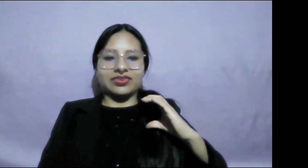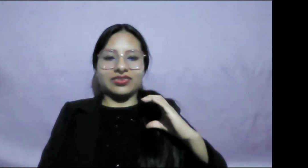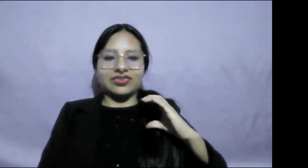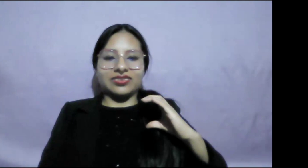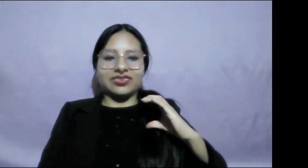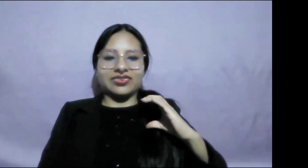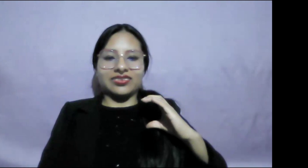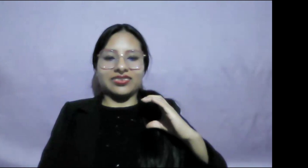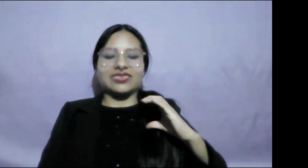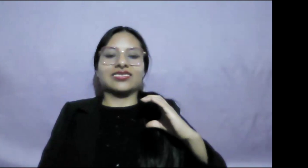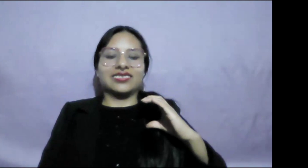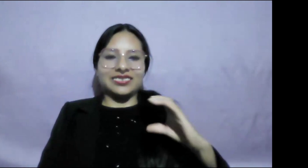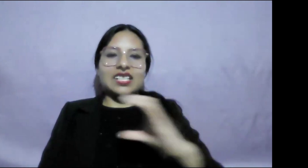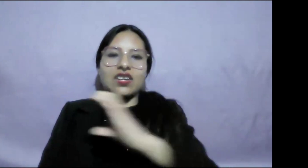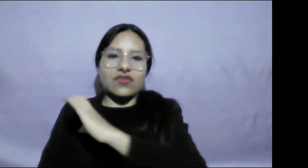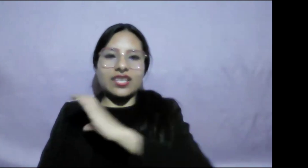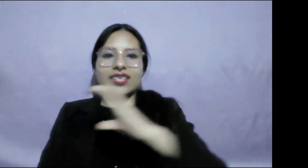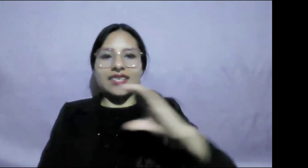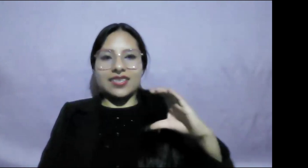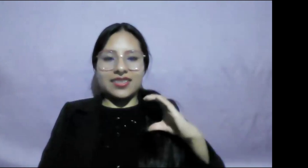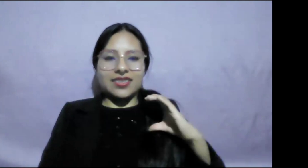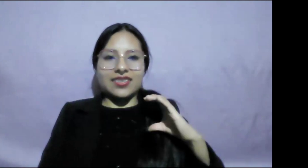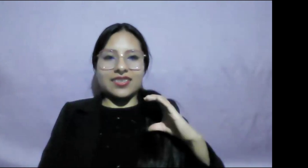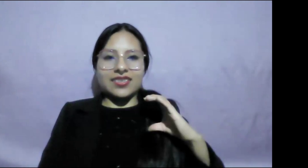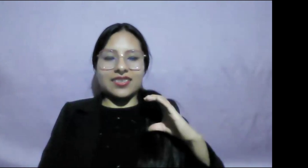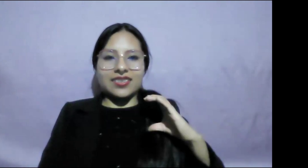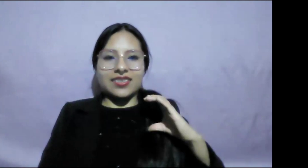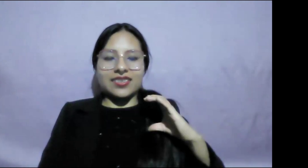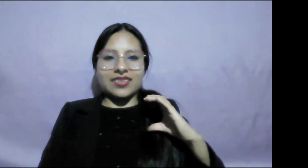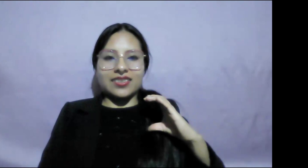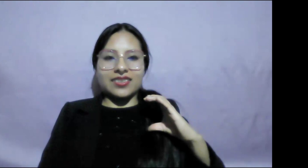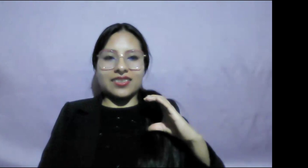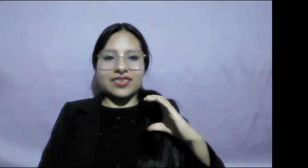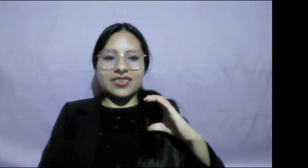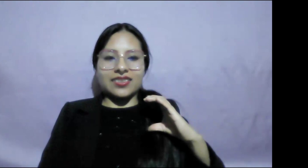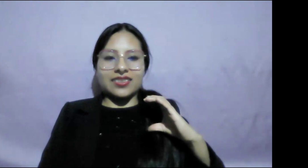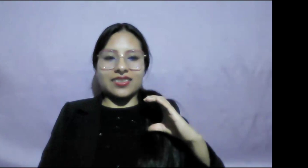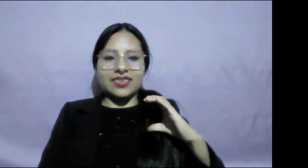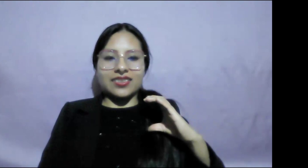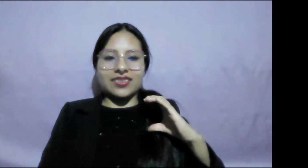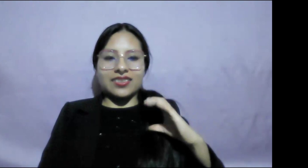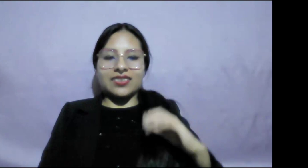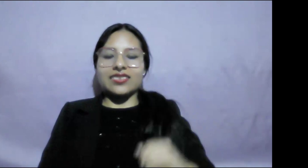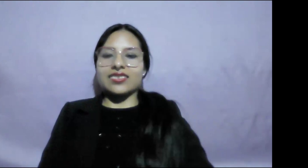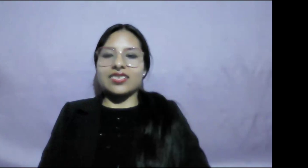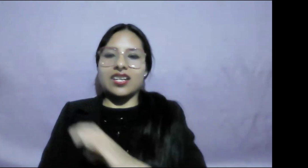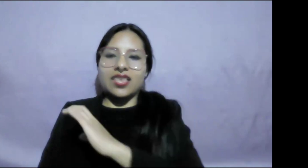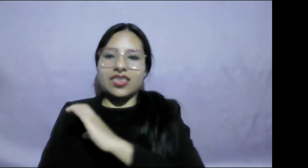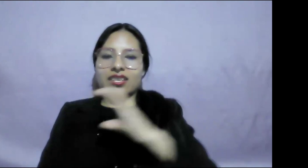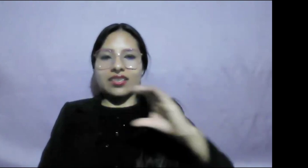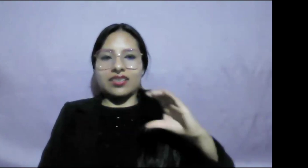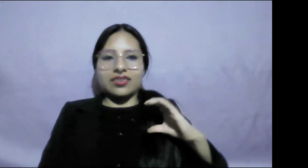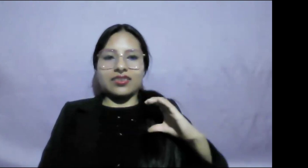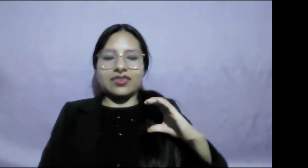ahora vamos a saber la práctica callo configur la letra c Sí con un brazo No te preocupes